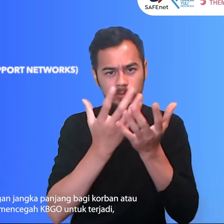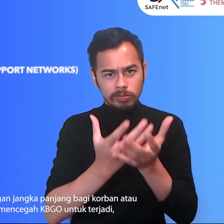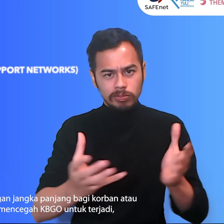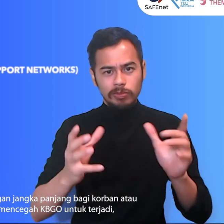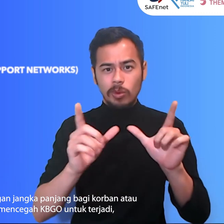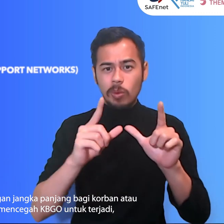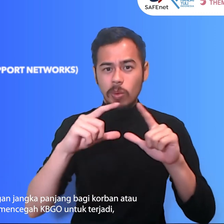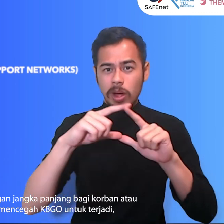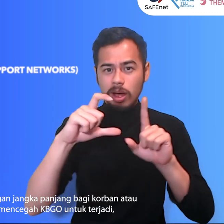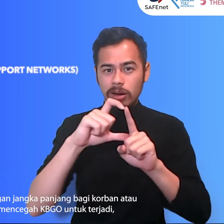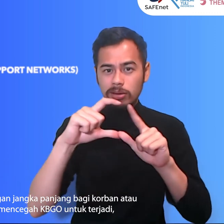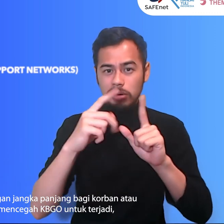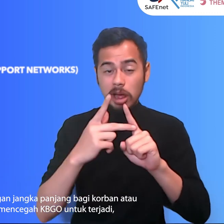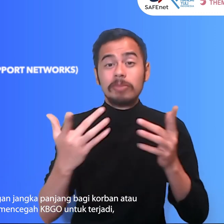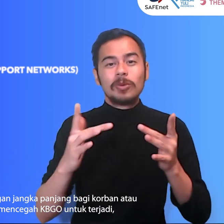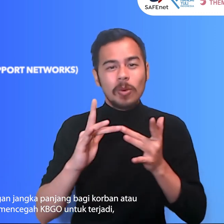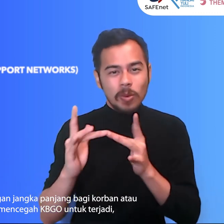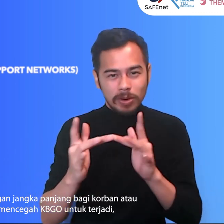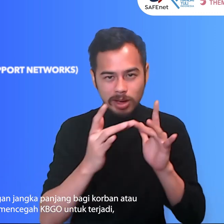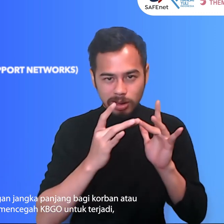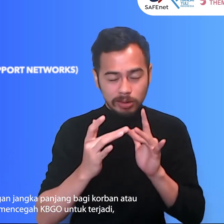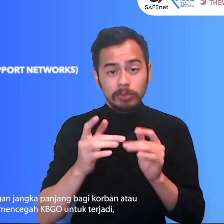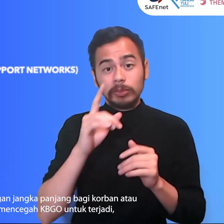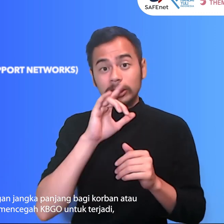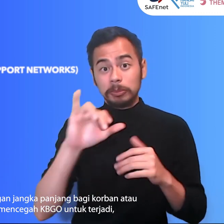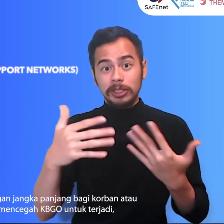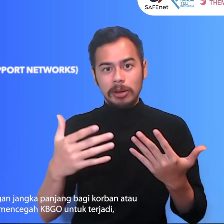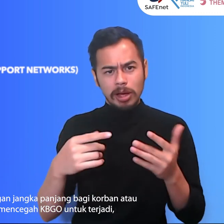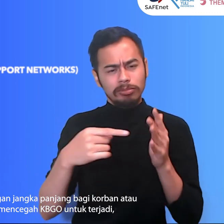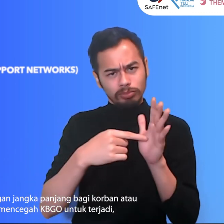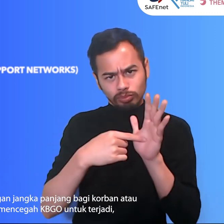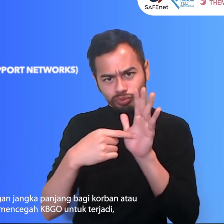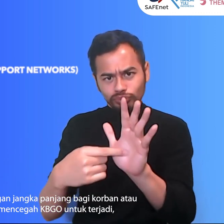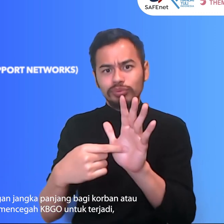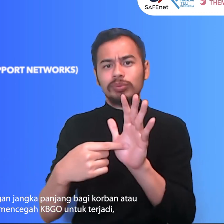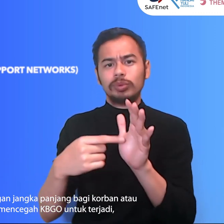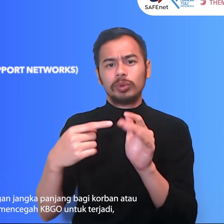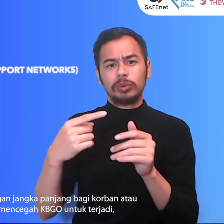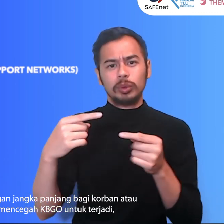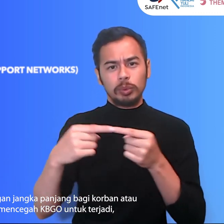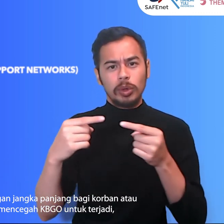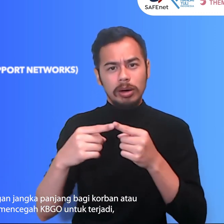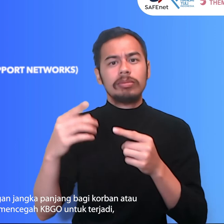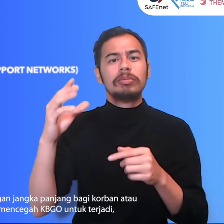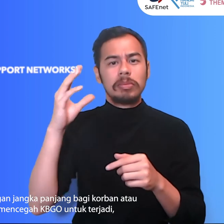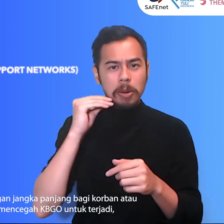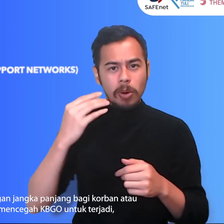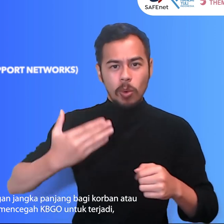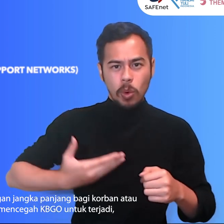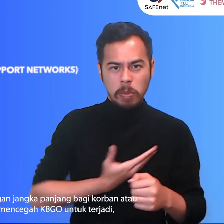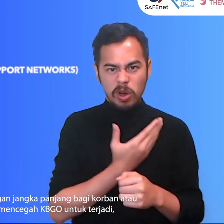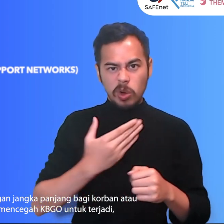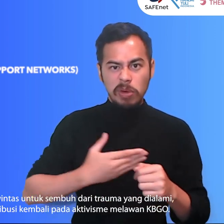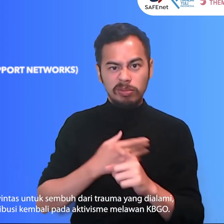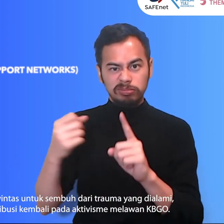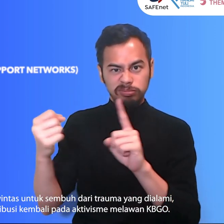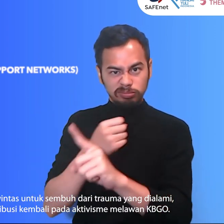Hai membentuk jejaring dukungan atau support Network kepedulian dan dukungan jangka panjang bagi